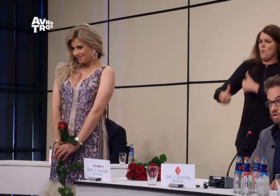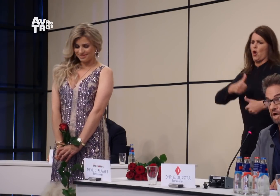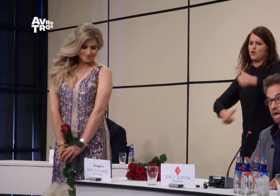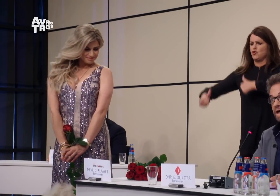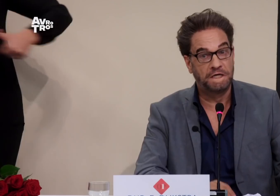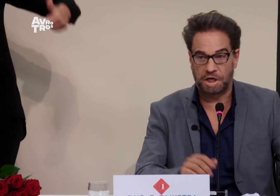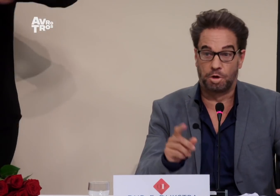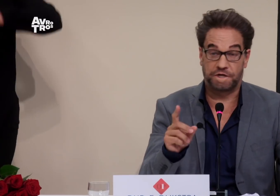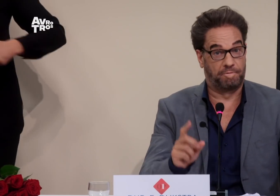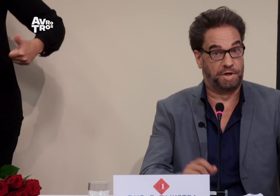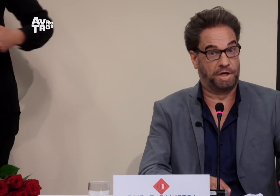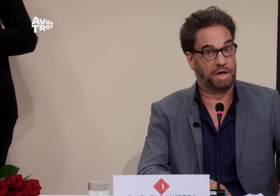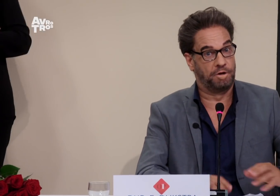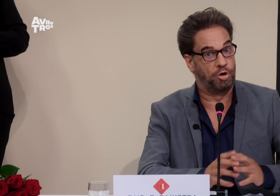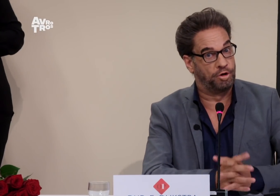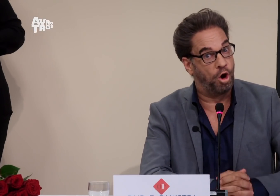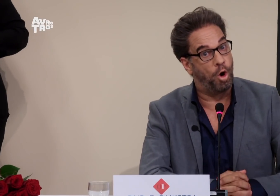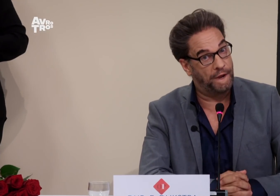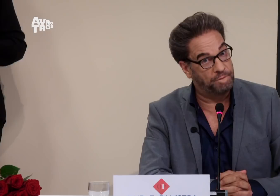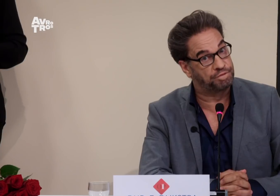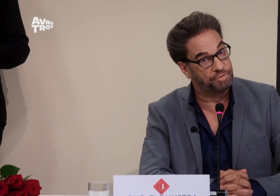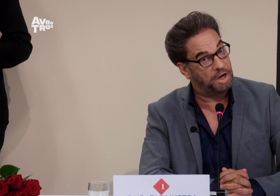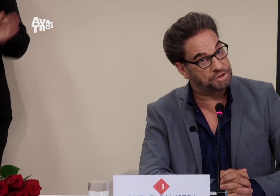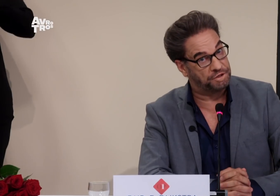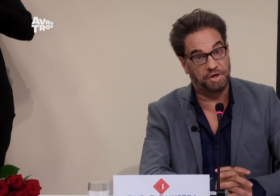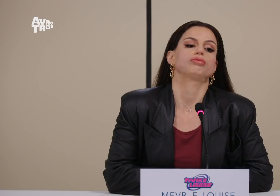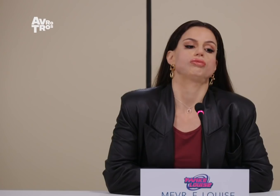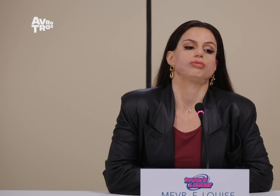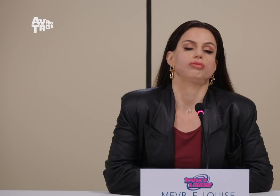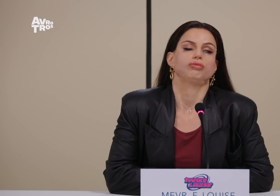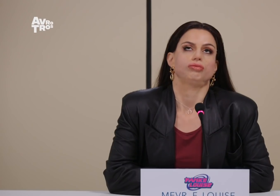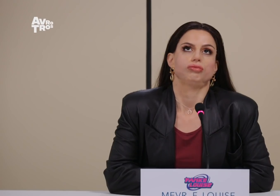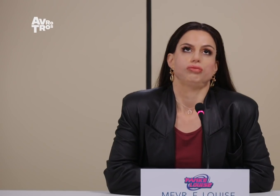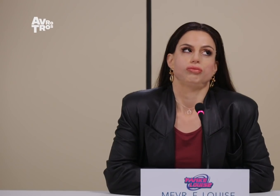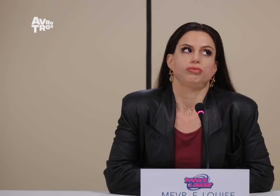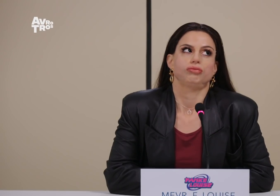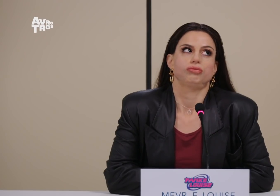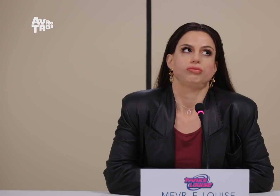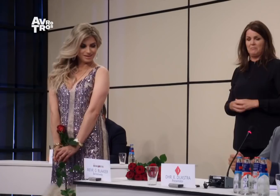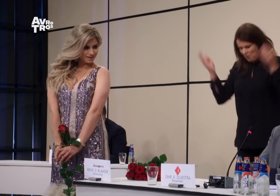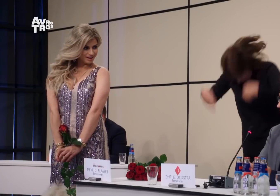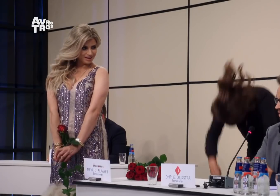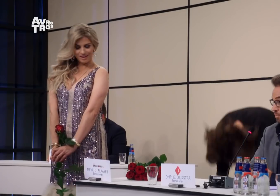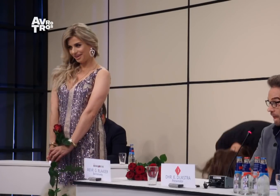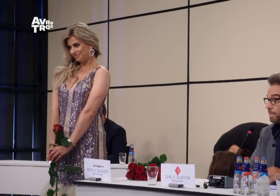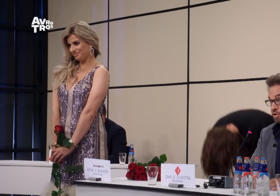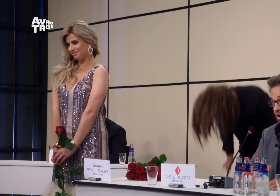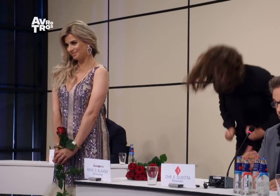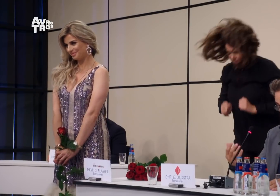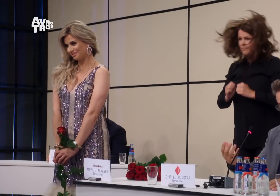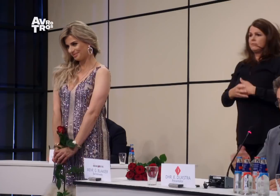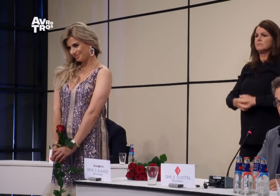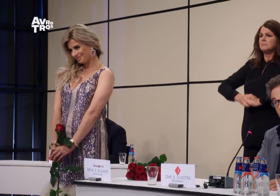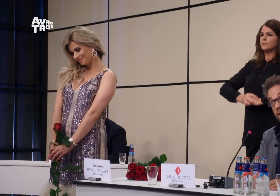flex, zeg. Zeg jongens, hebben we hier nog een op één proef gast zitten? Iemand die een beetje diepgang kan geven aan dit gesprek met